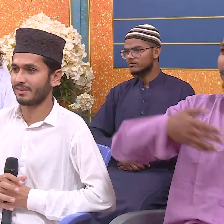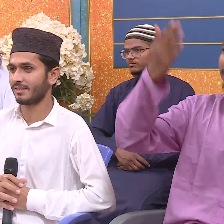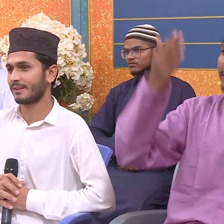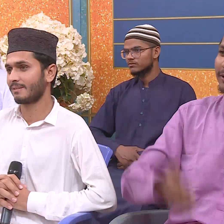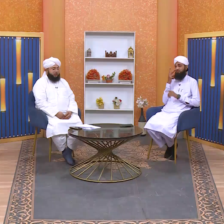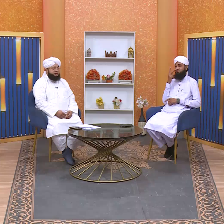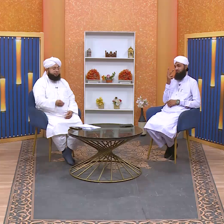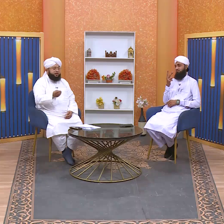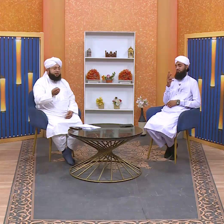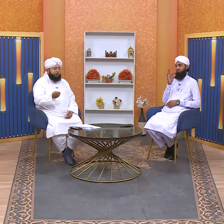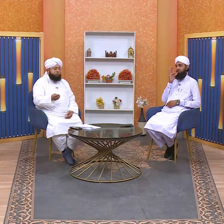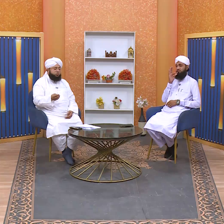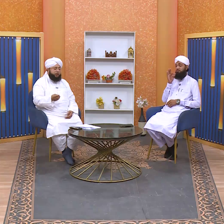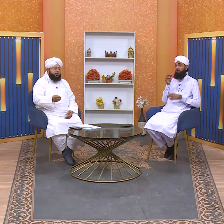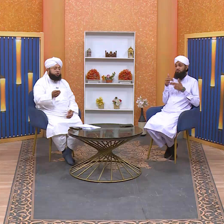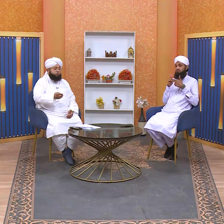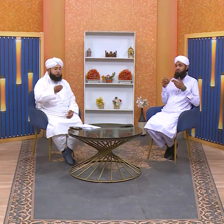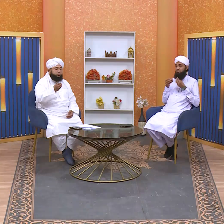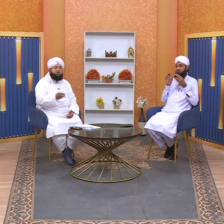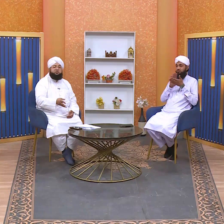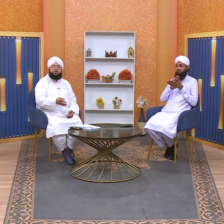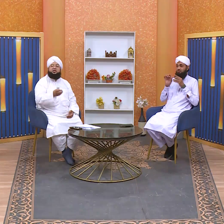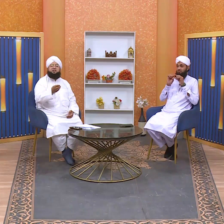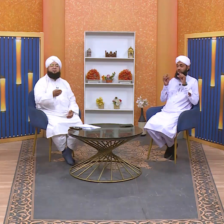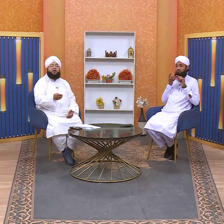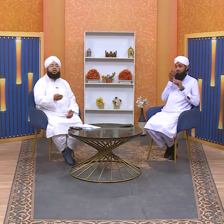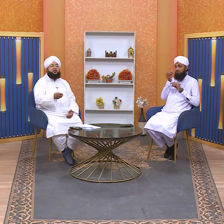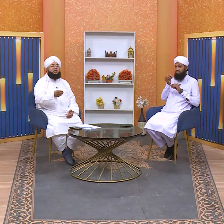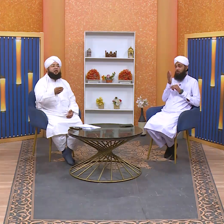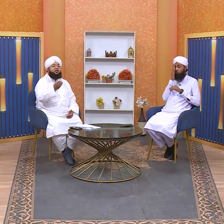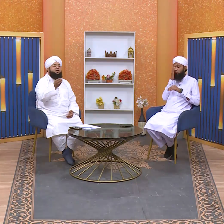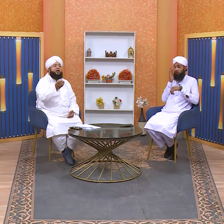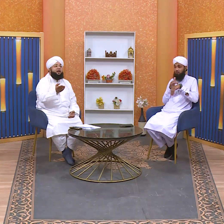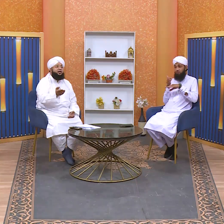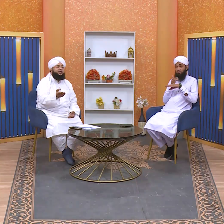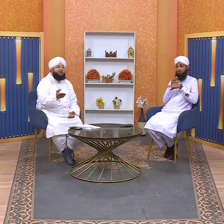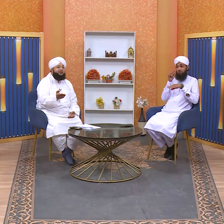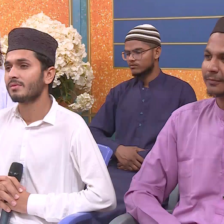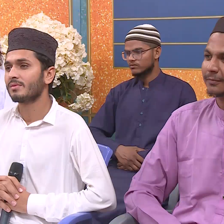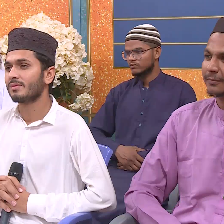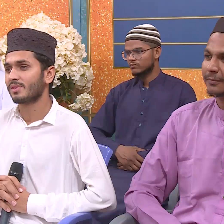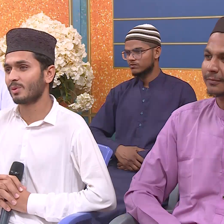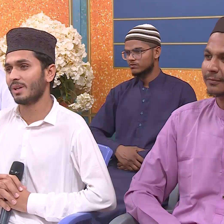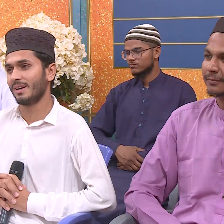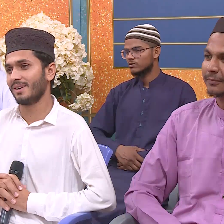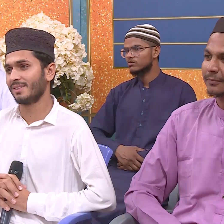اللہ۔ حدیث پاک سے معلوم ہوا کہ سرما سوتے وقت استعمال کرنا کیا ہے؟ سنت ہے۔ کیا